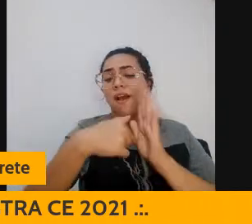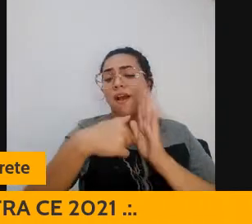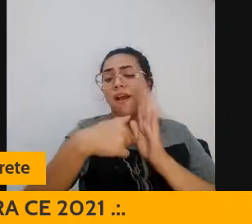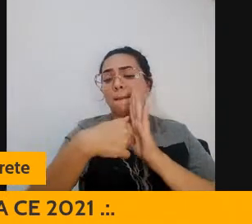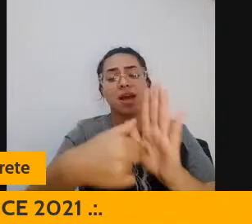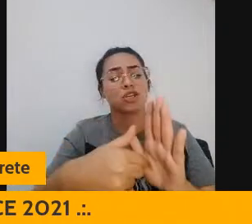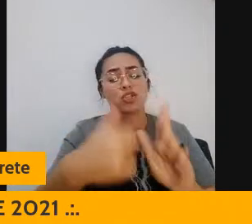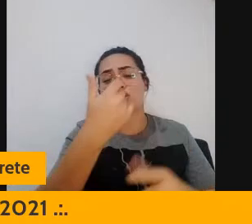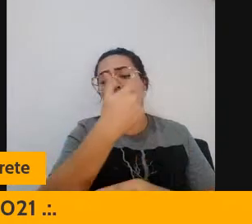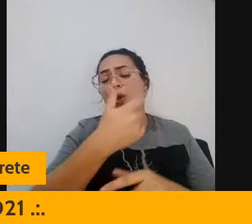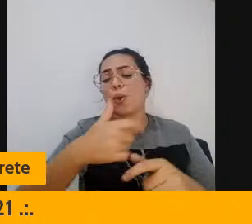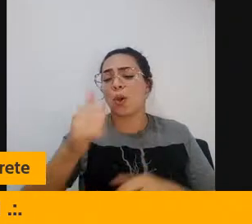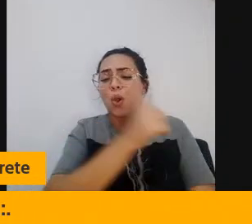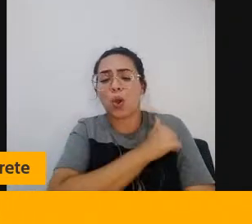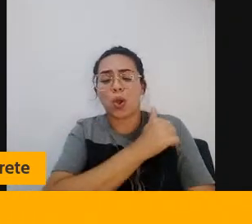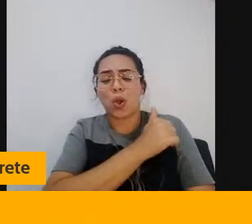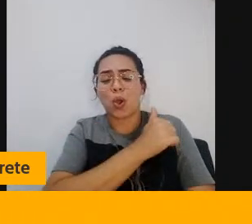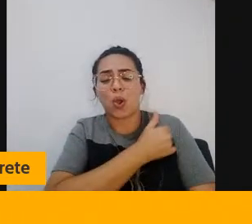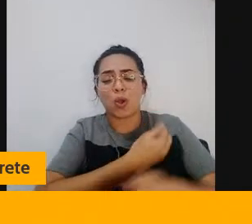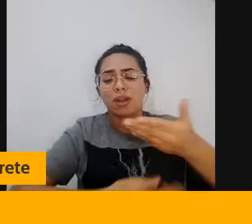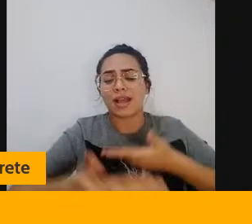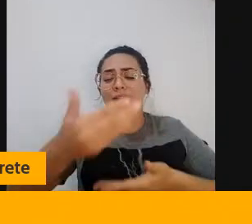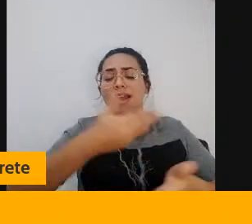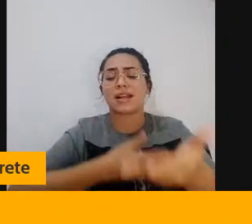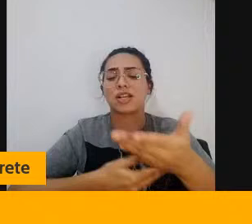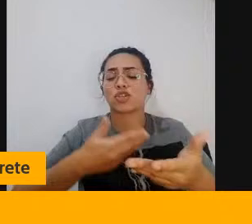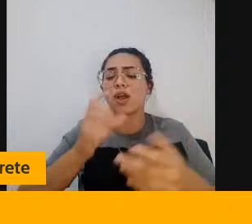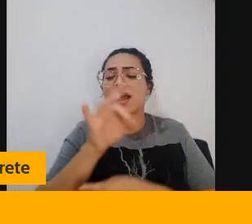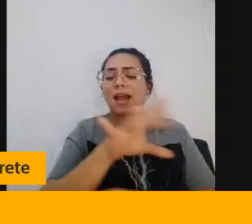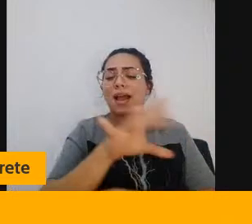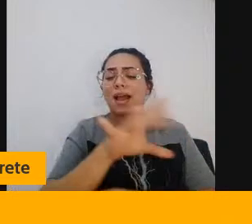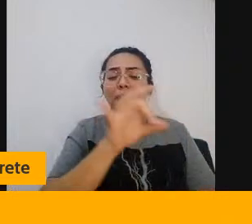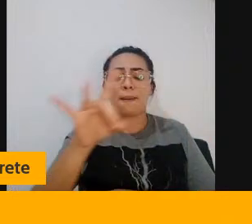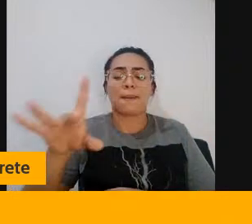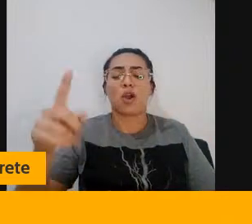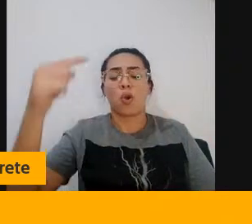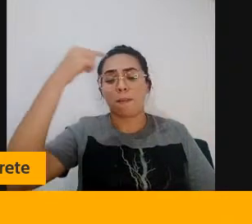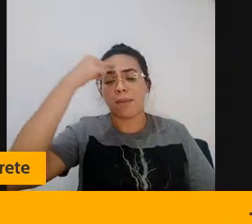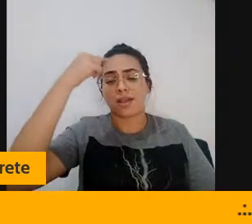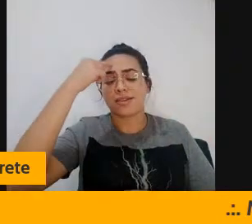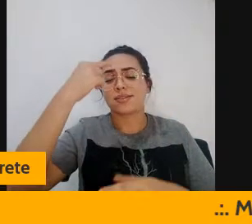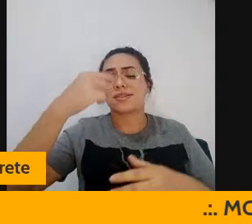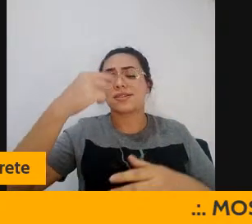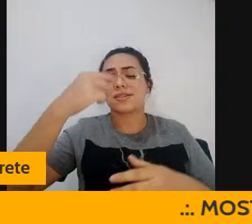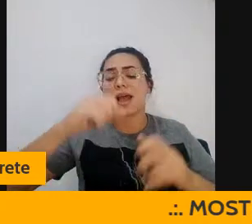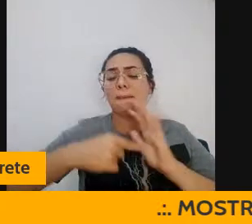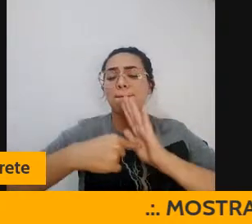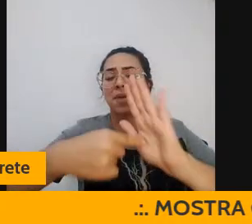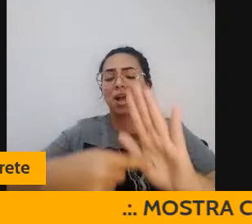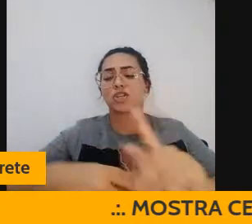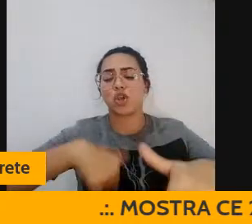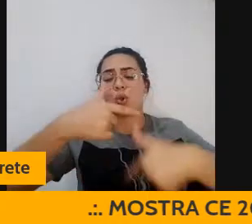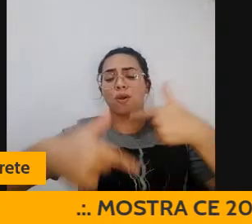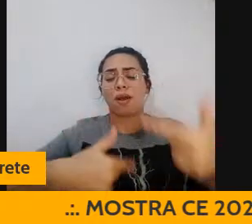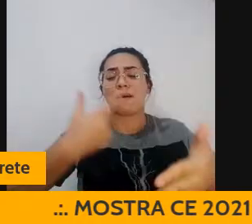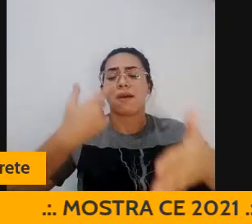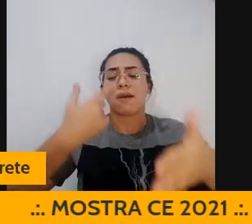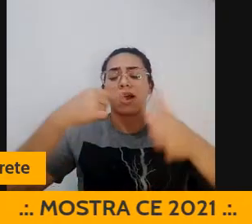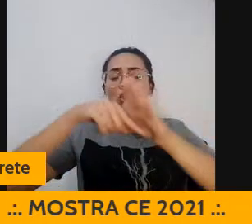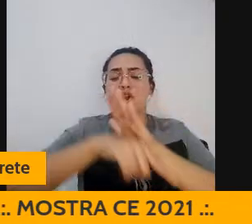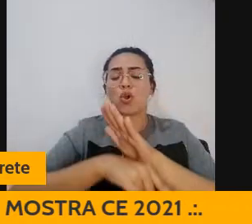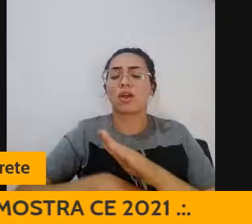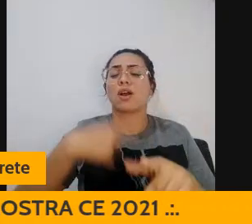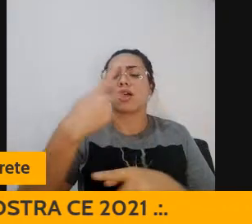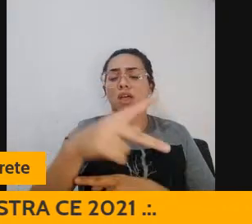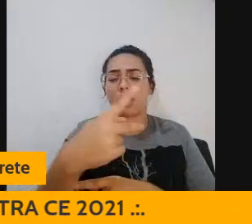entre os alunos, que cada um possa conversar, né, sobre o seu trabalho, sobre aquilo que apresentou.